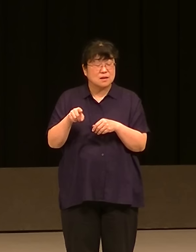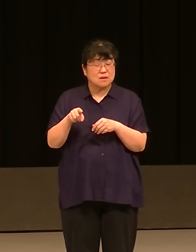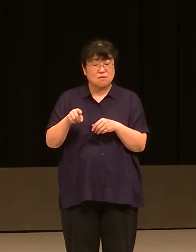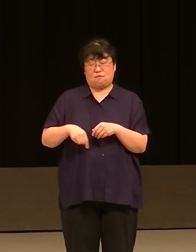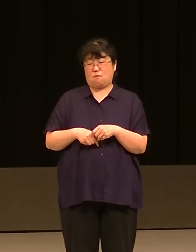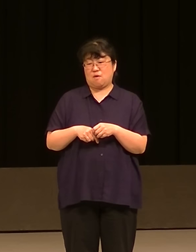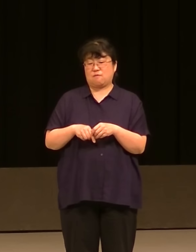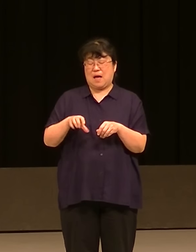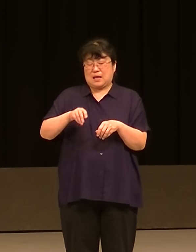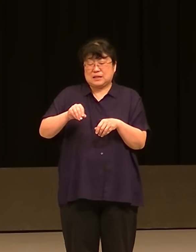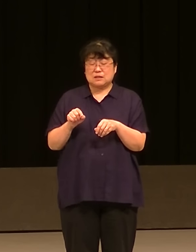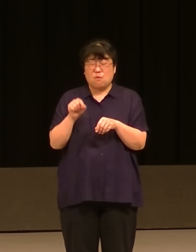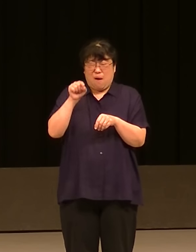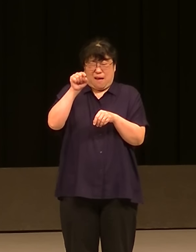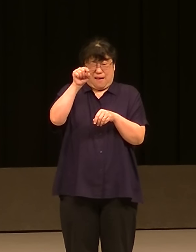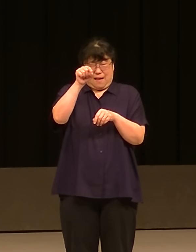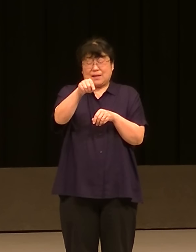て、